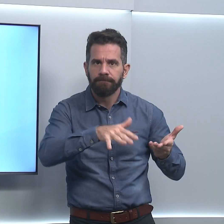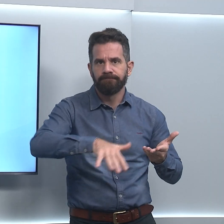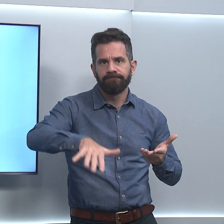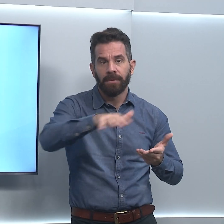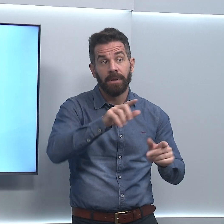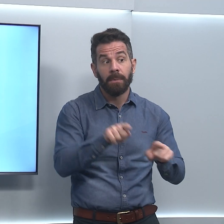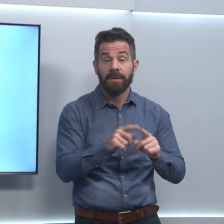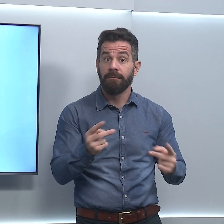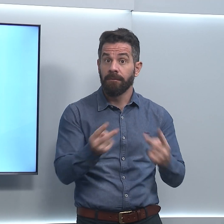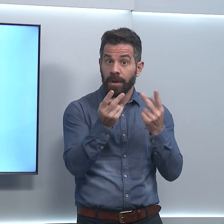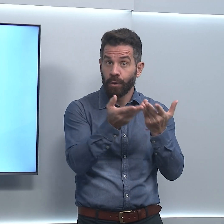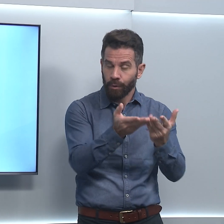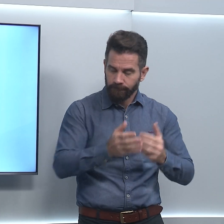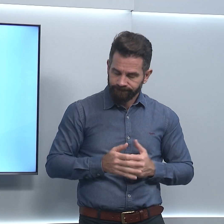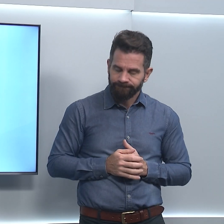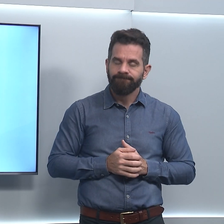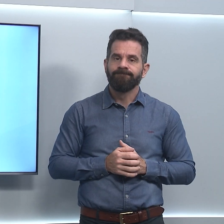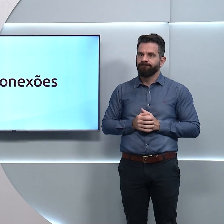categoria.